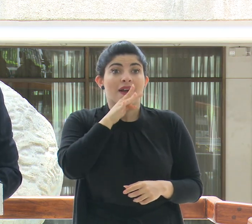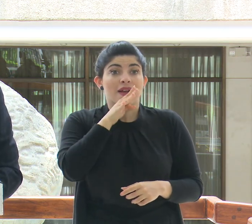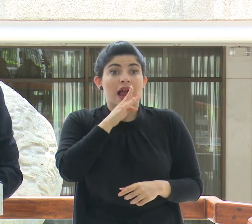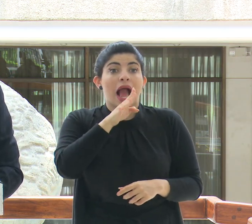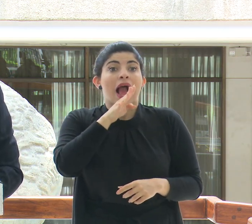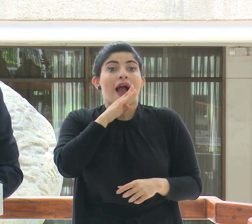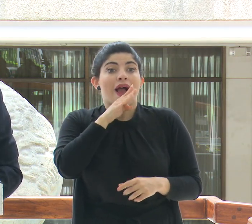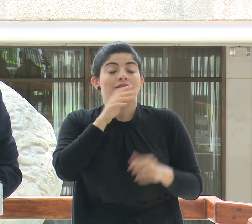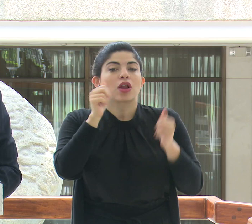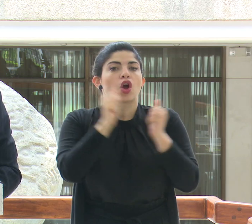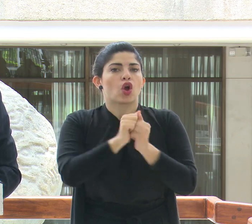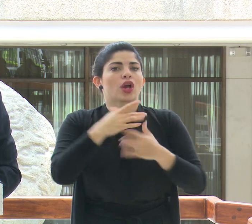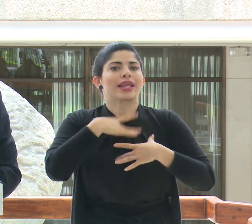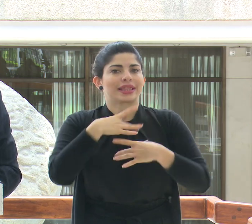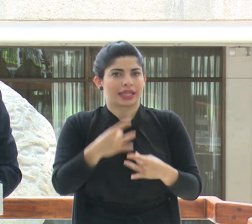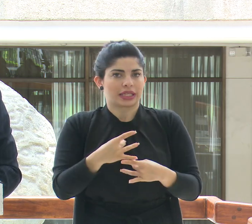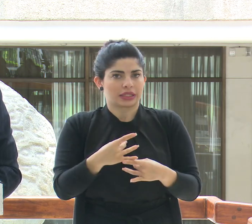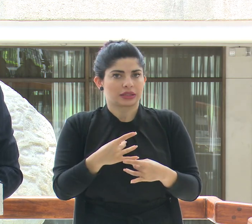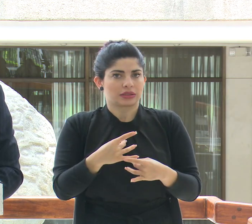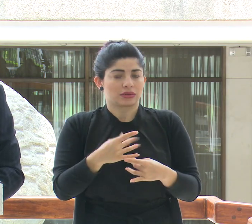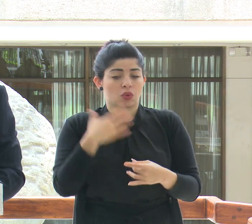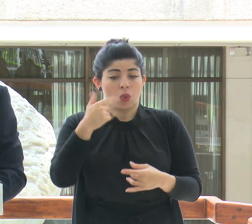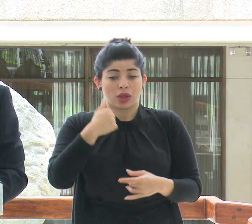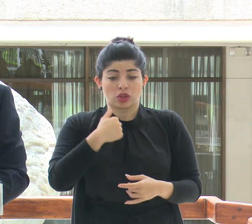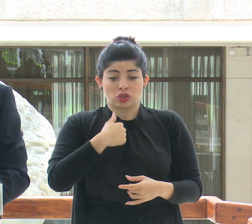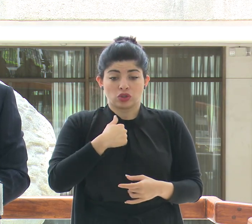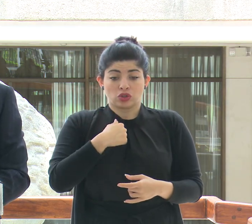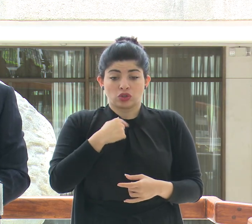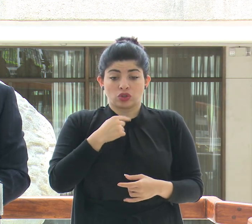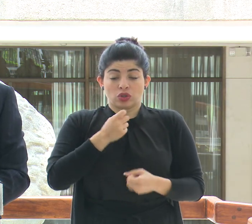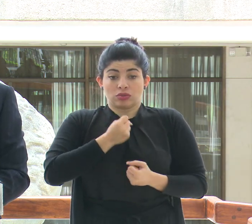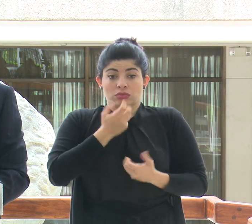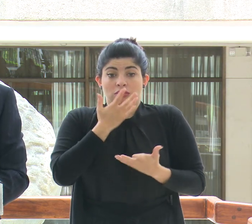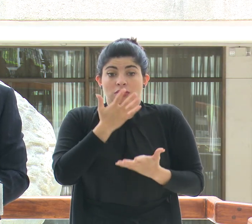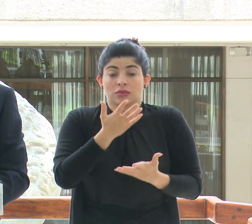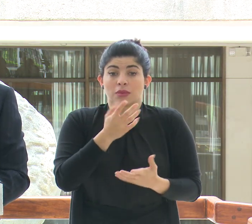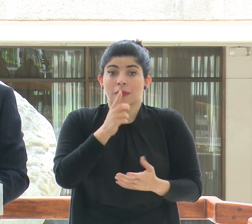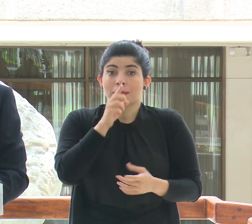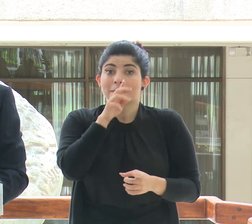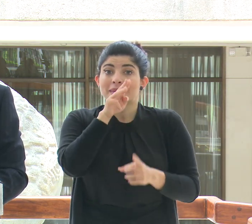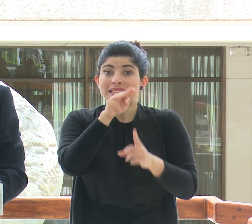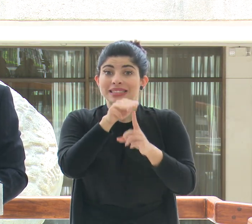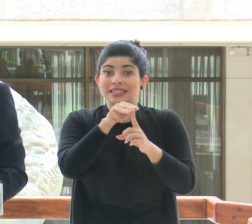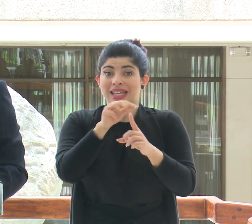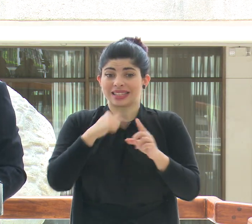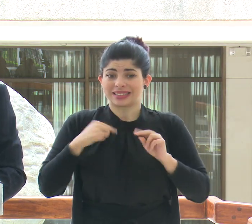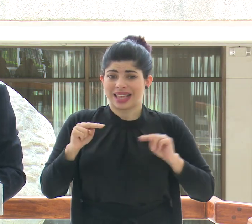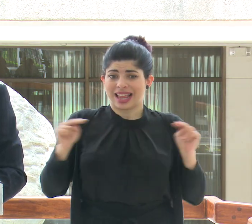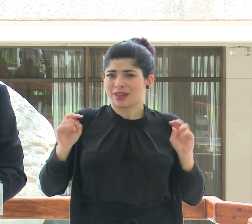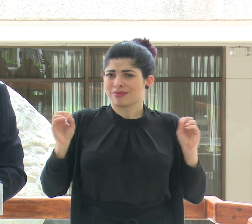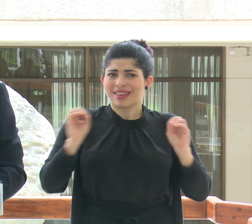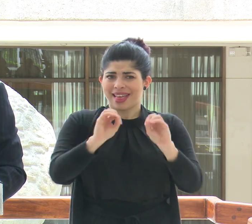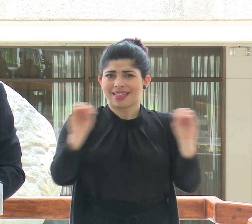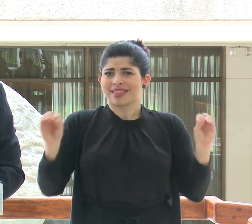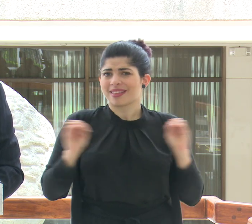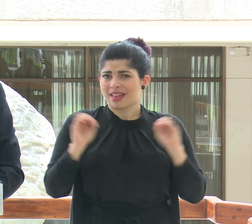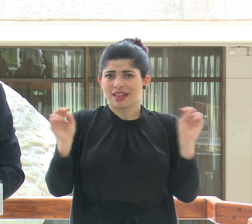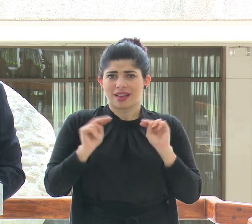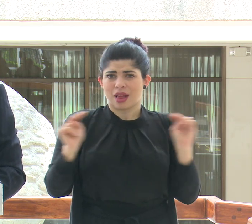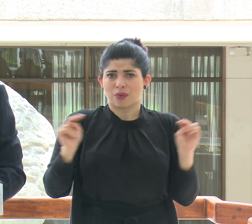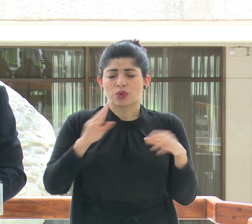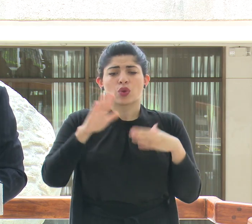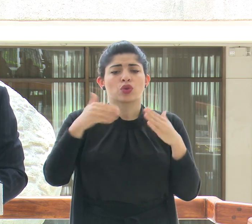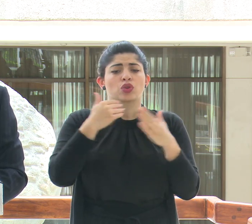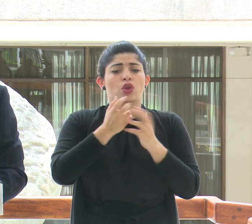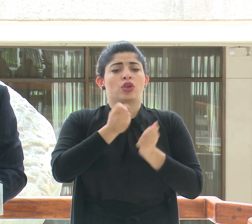algún interés. Yo cuando emito un mensaje, no soy alguien neutro, ni ninguno de nosotros. Todos